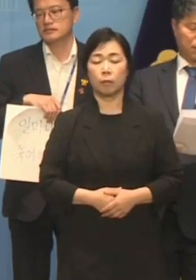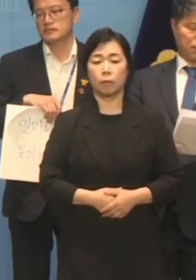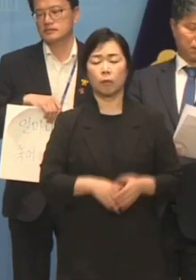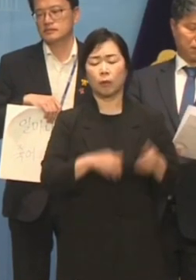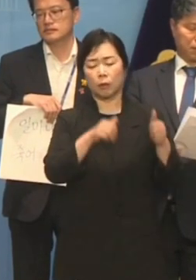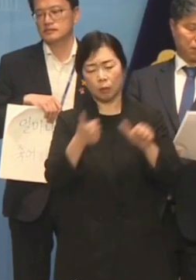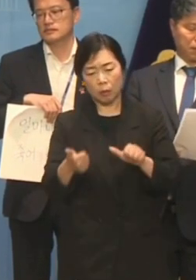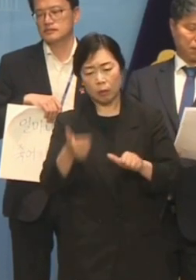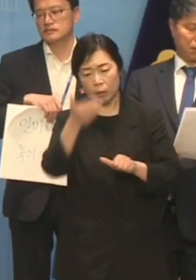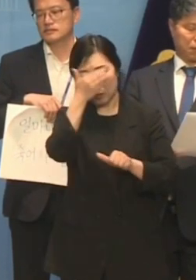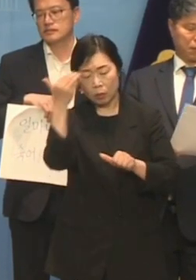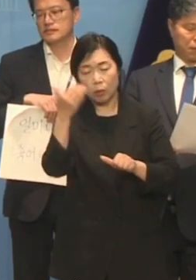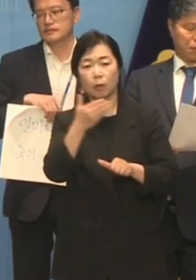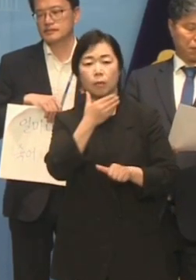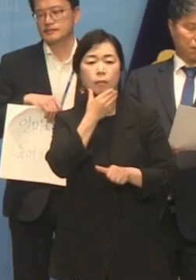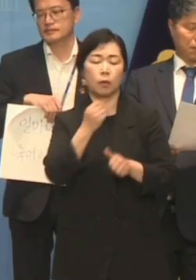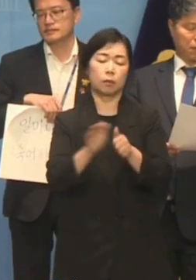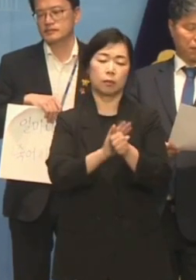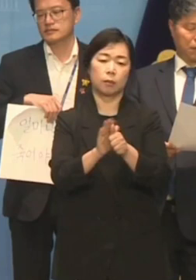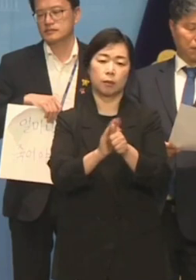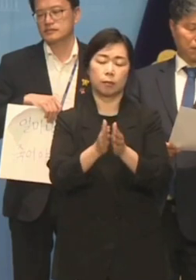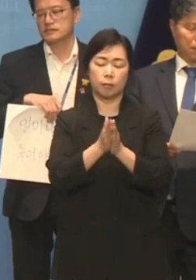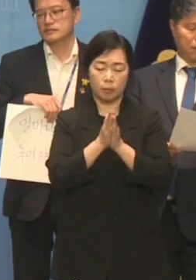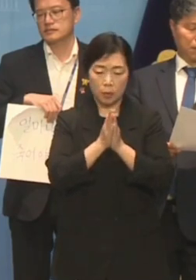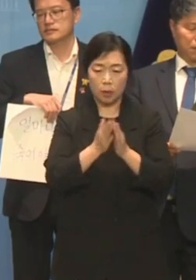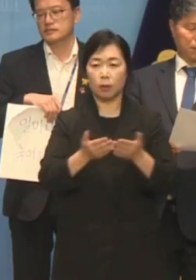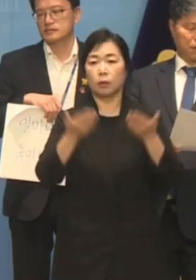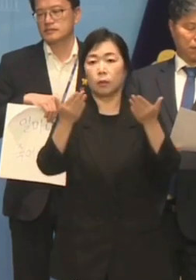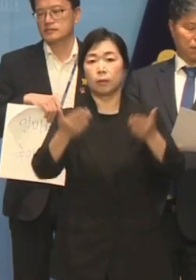희생된 청년들의 명복을 빕니다.